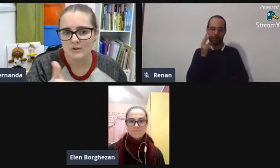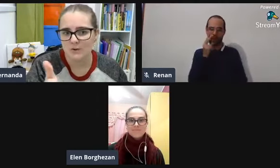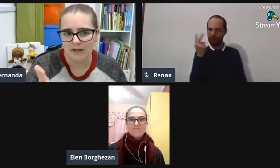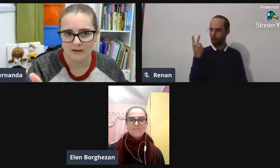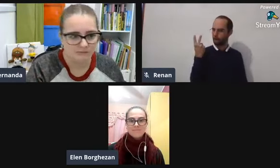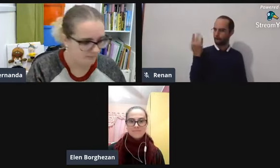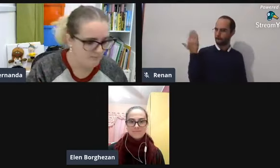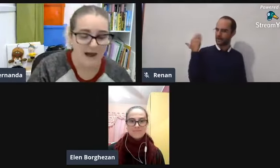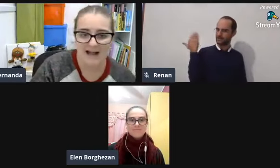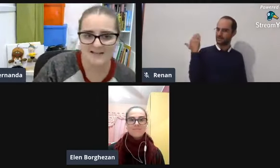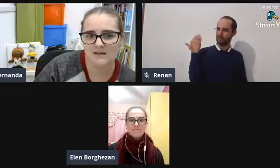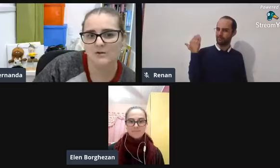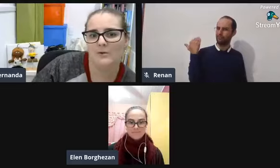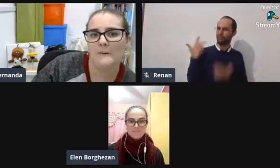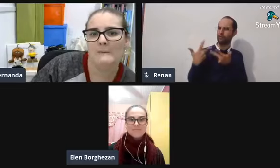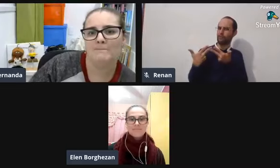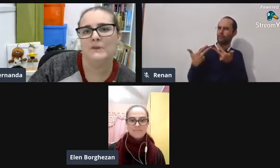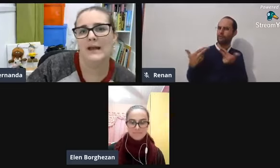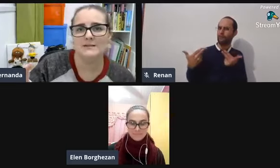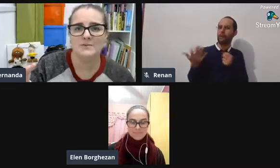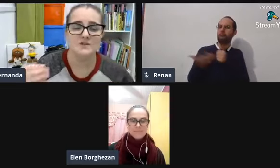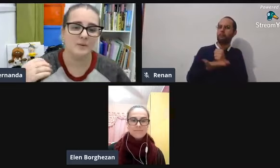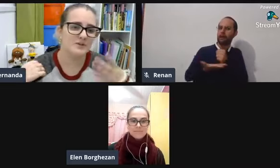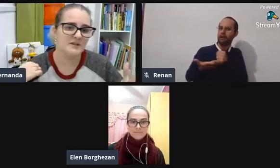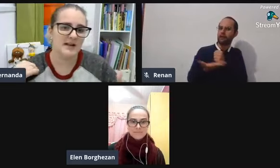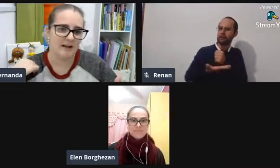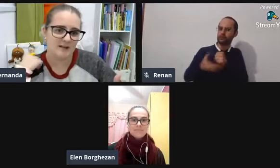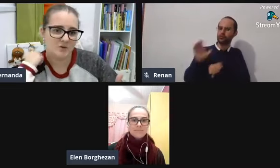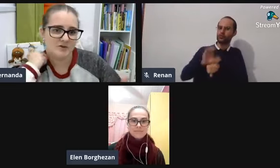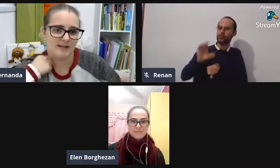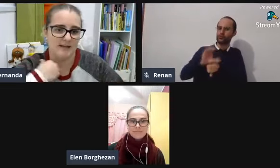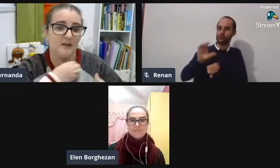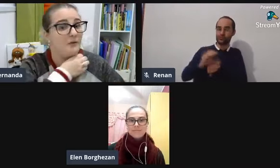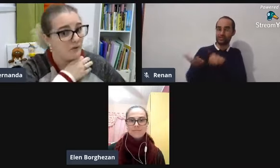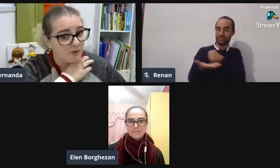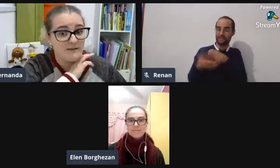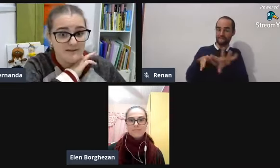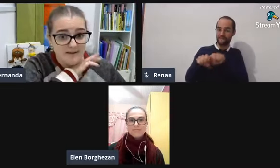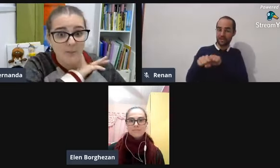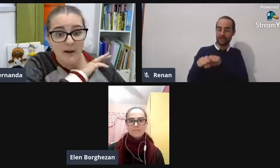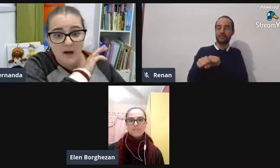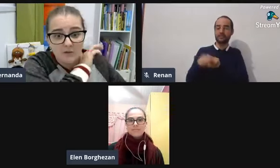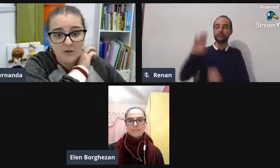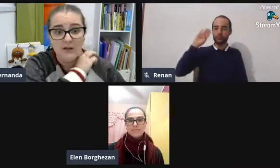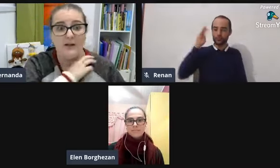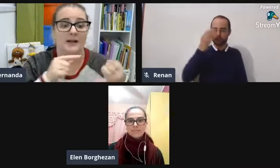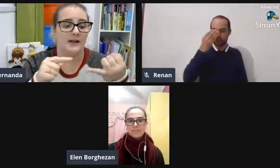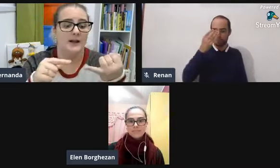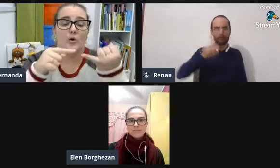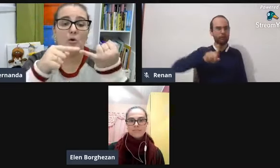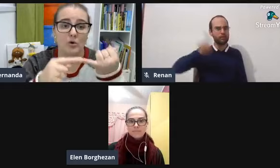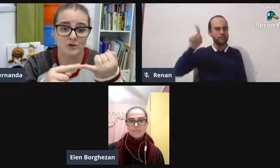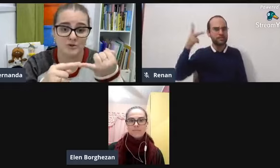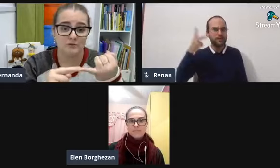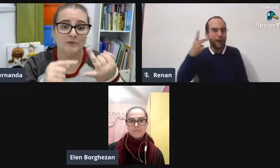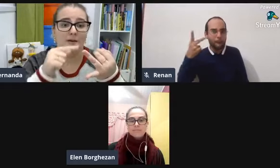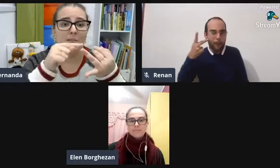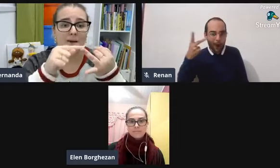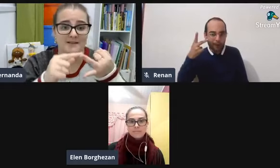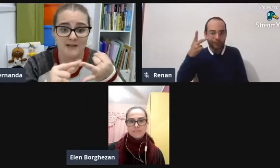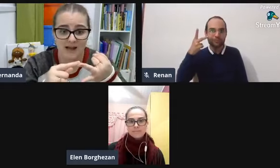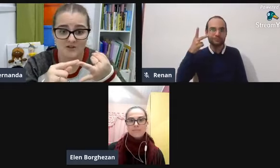cada curso aí básico, né? As minhas formações na área da surdo-cegueira foram todas em São Paulo.